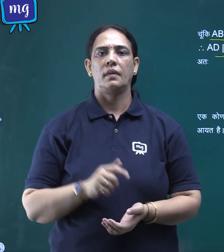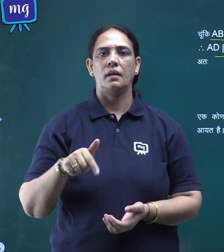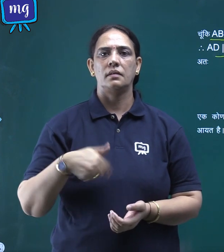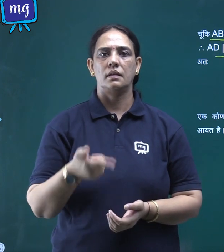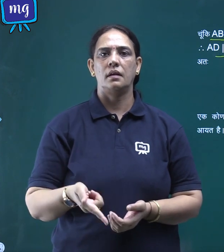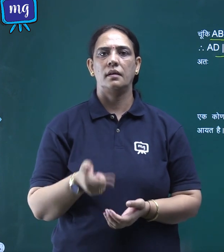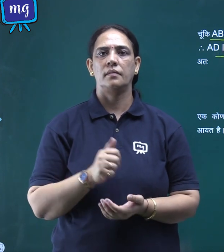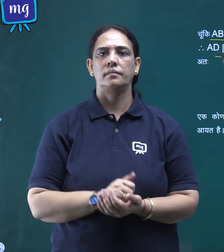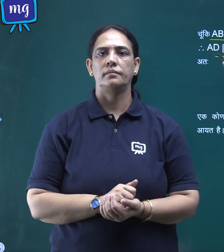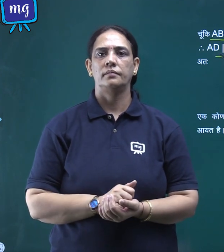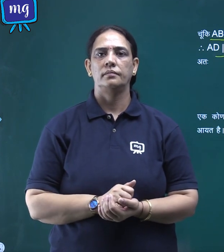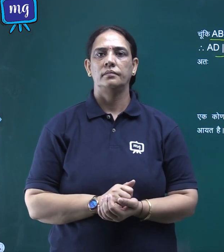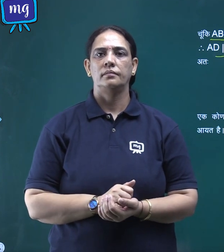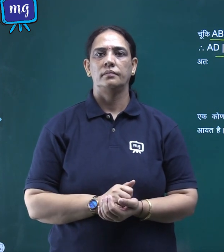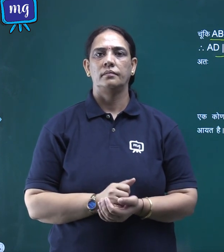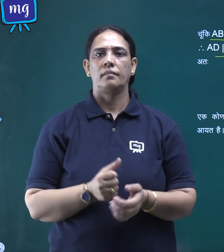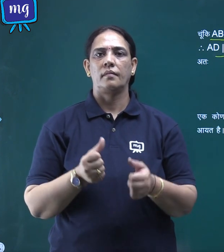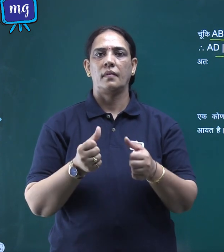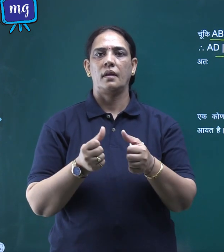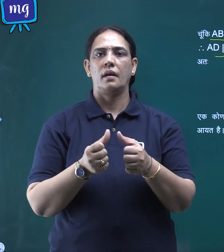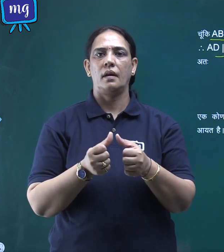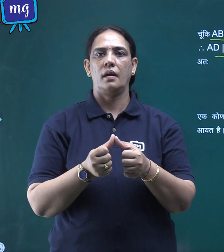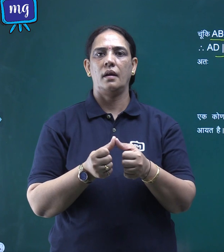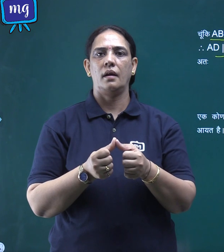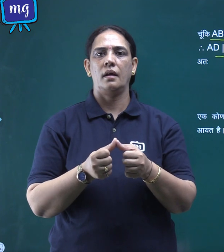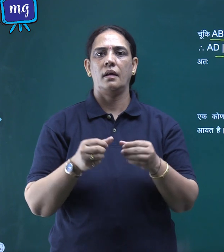इसलिए ए डी समांतर बी सी